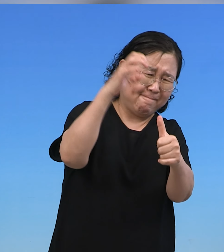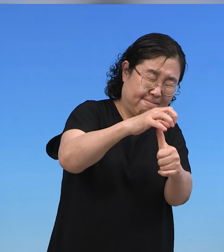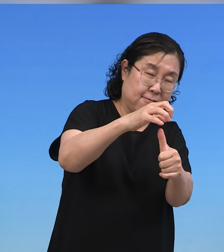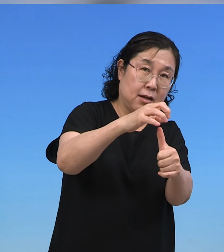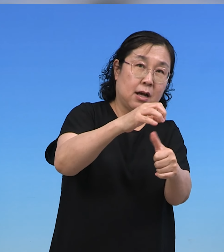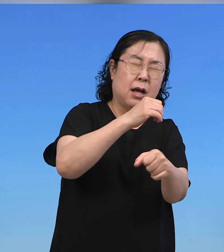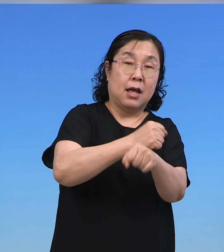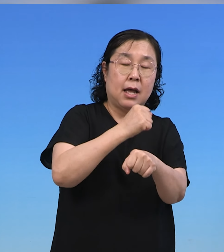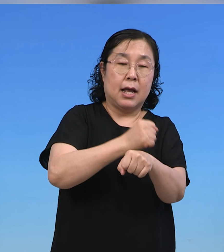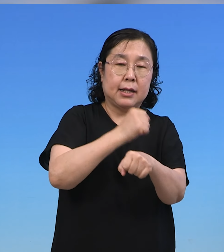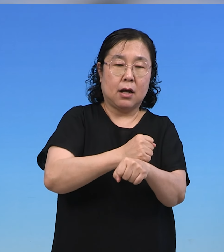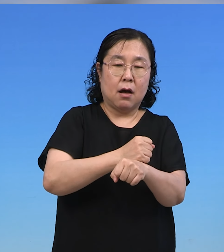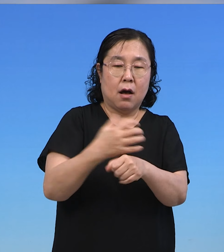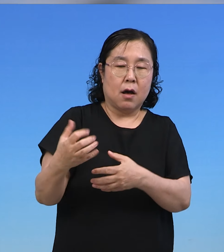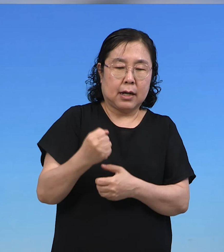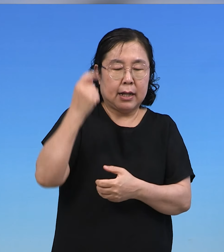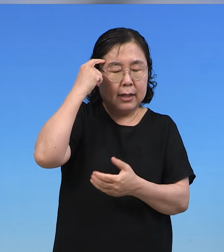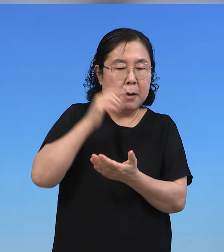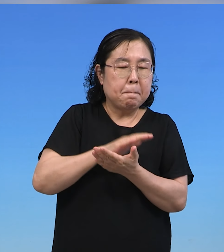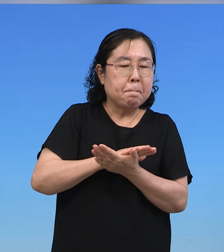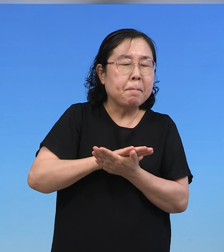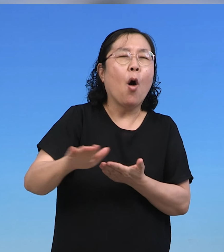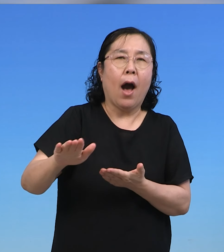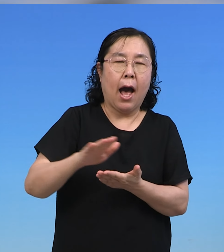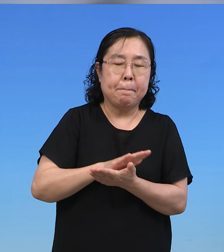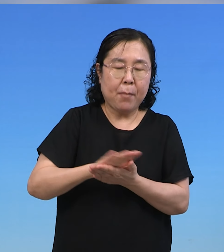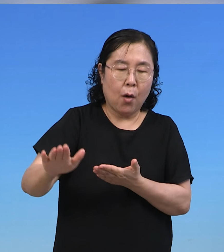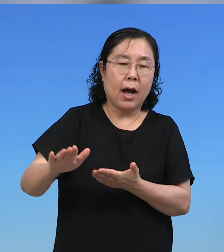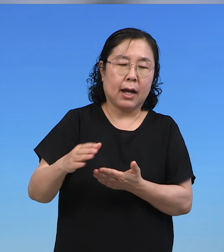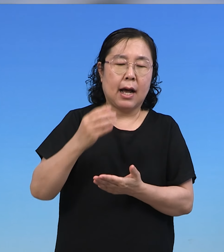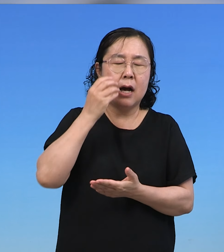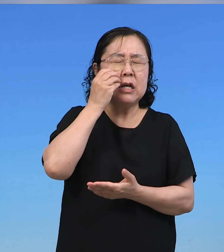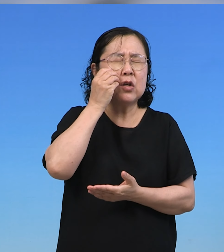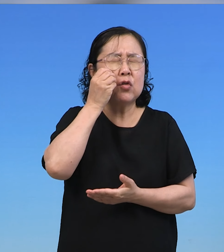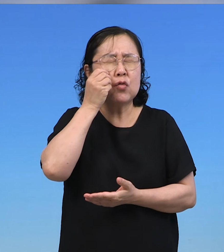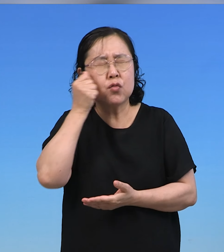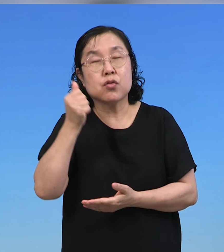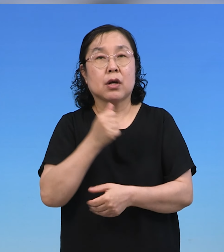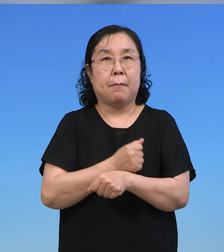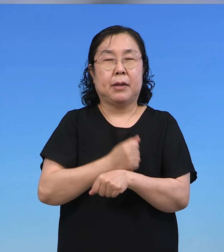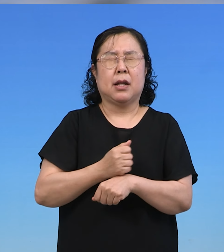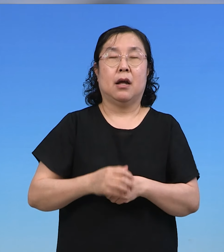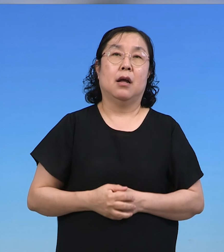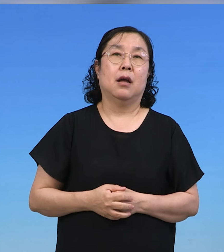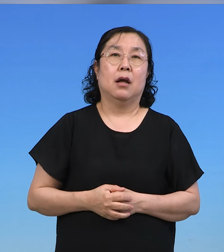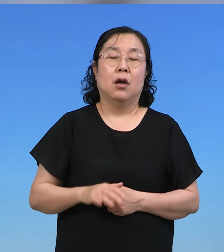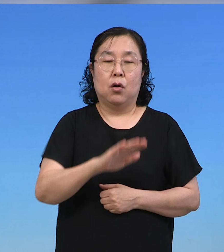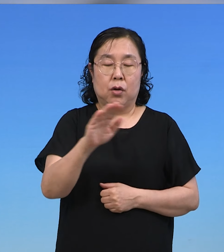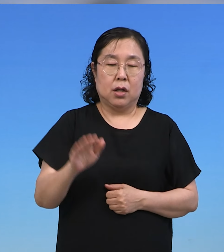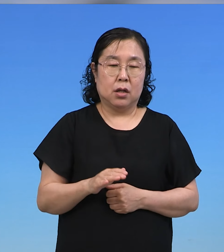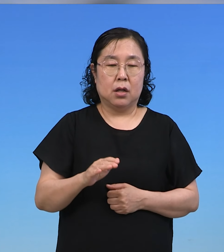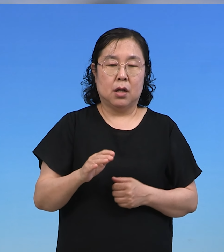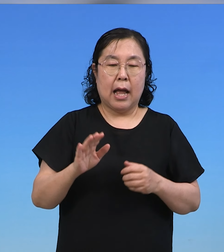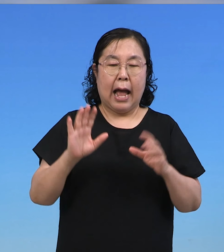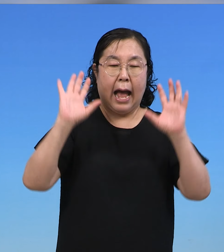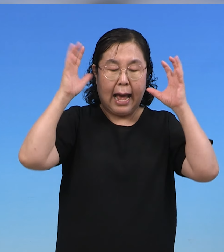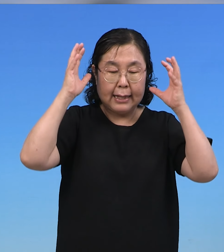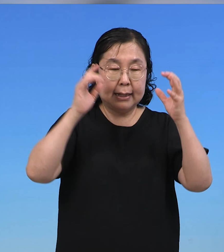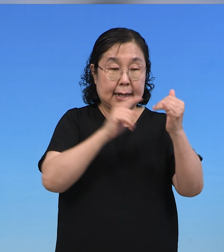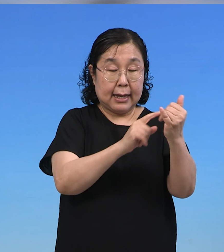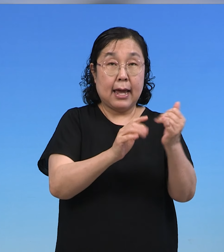아이들에게 유치원 다닐 때부터 팍스 로마나를 가르치는 거예요. 공부 그렇게 해가지고 네가 어떻게 권력을